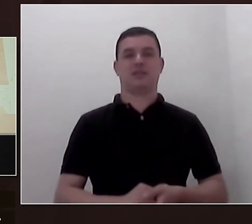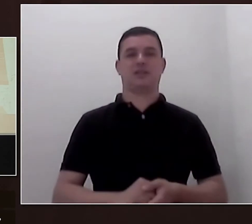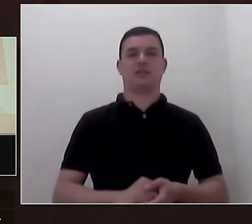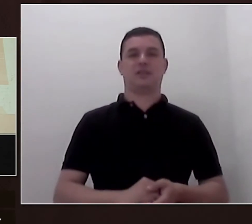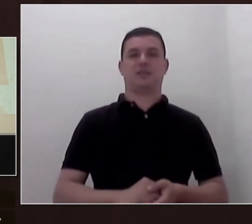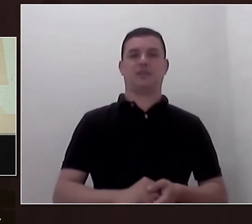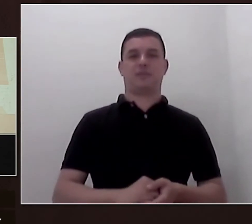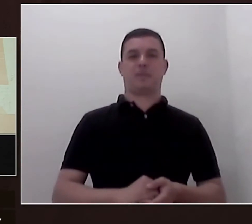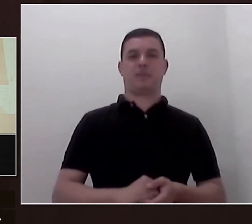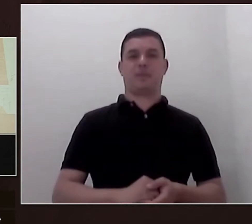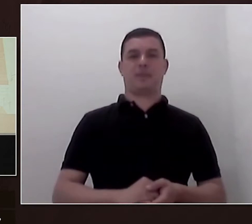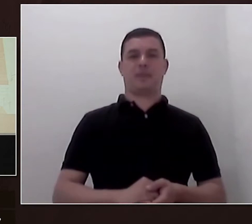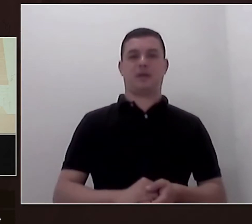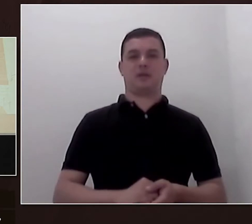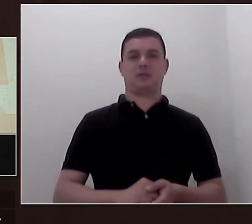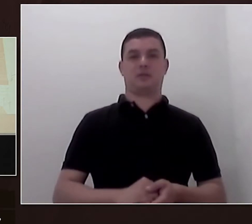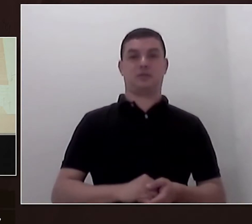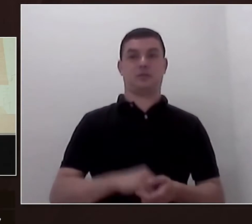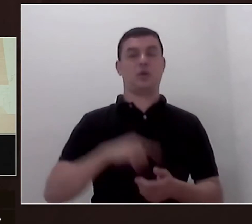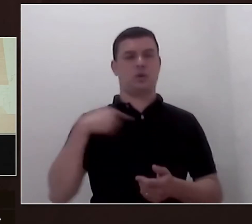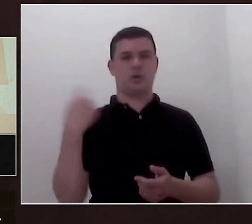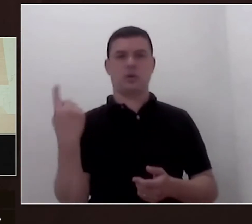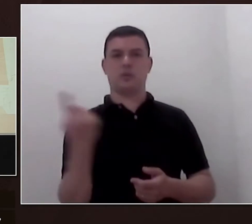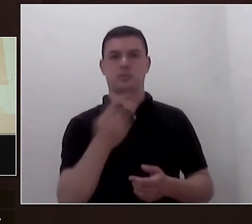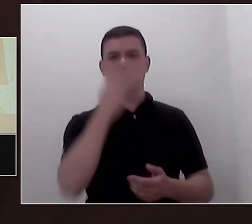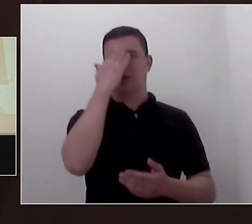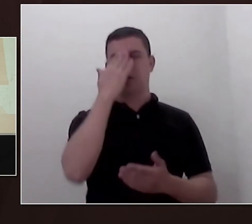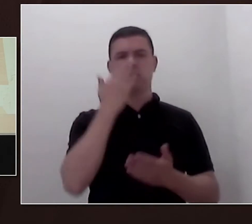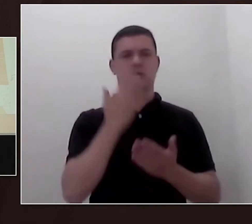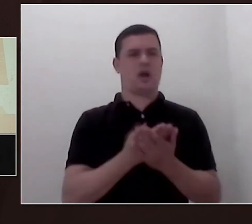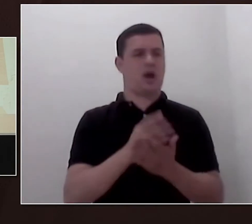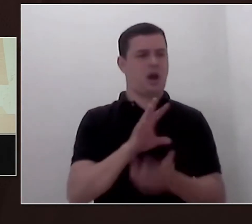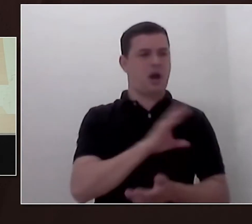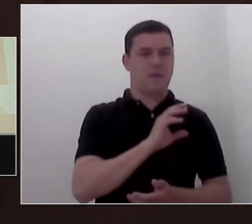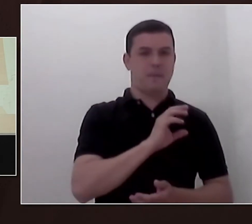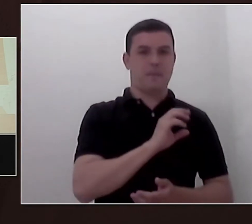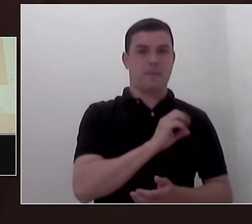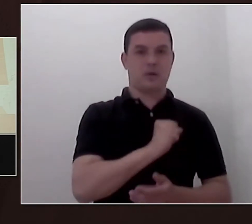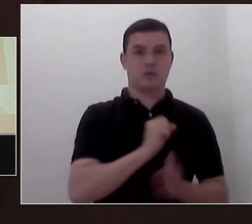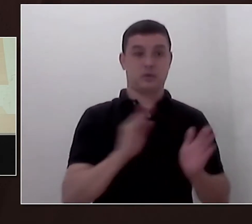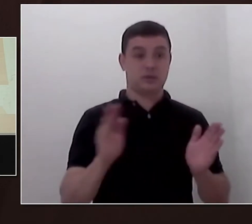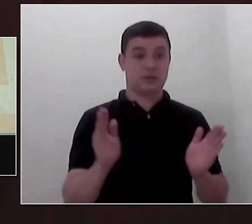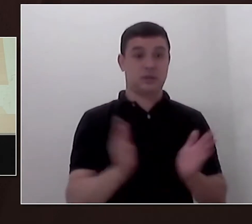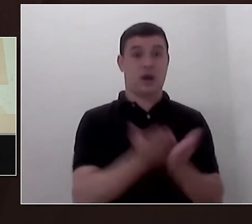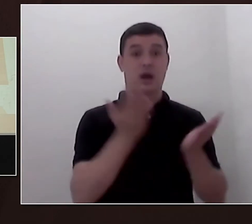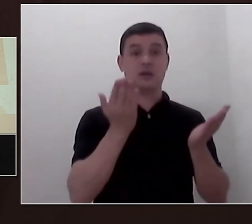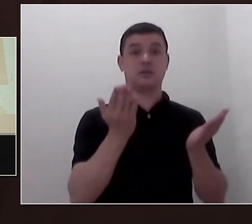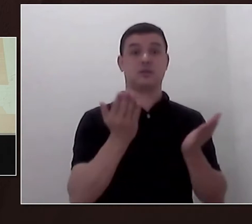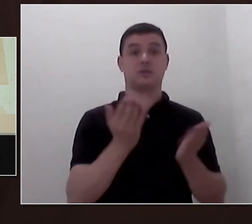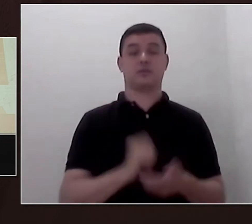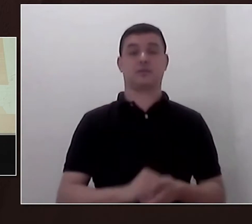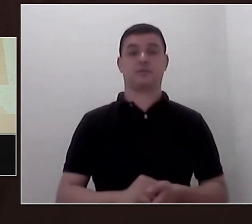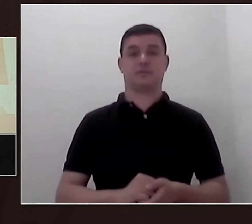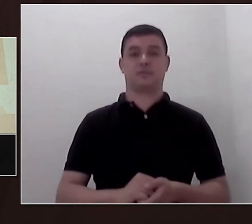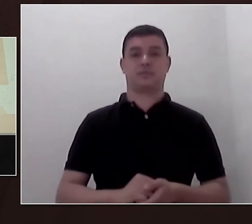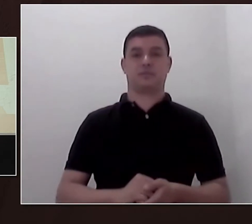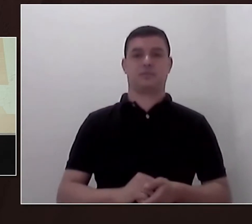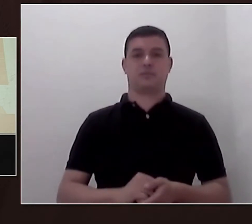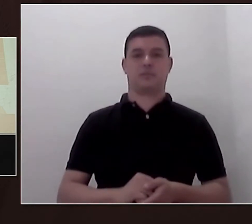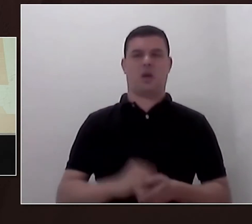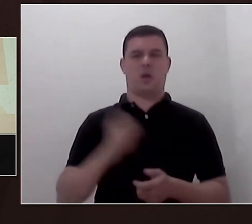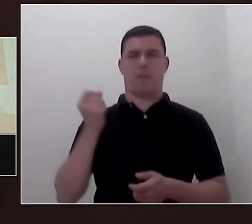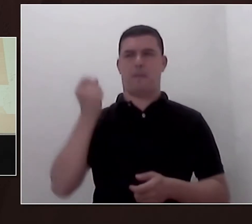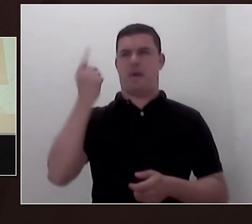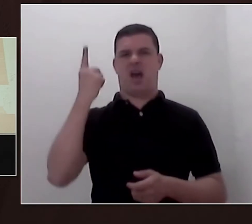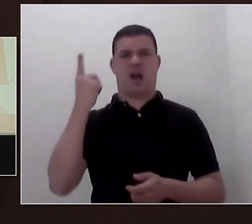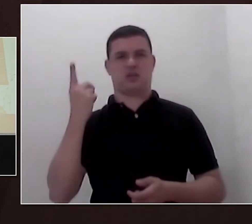amamos esses sinais. Não a mágica egípcia, não a magia dos caldeus, né? Ó